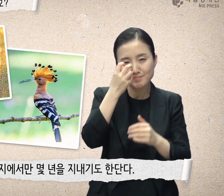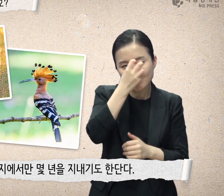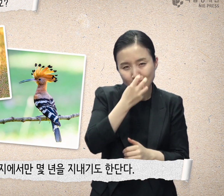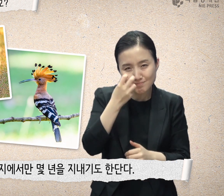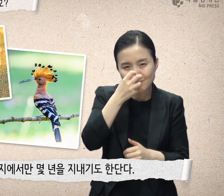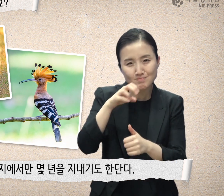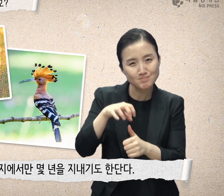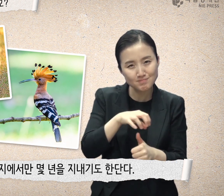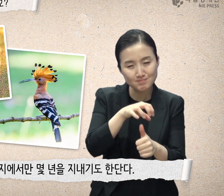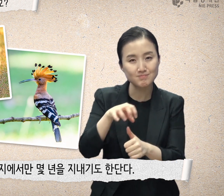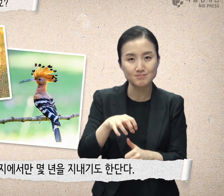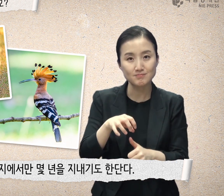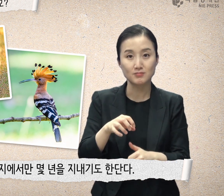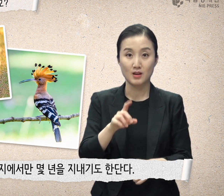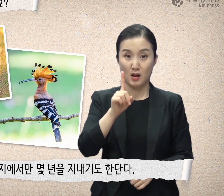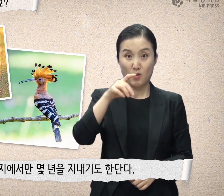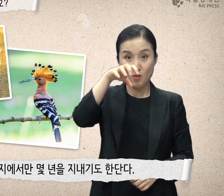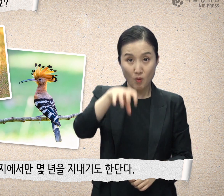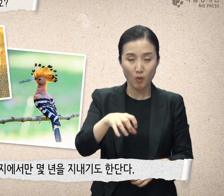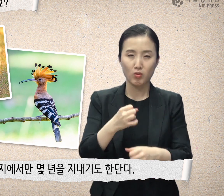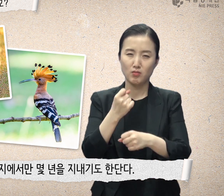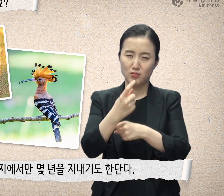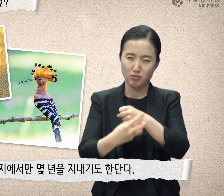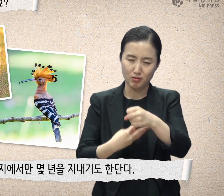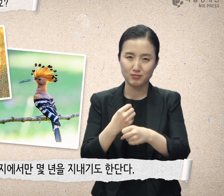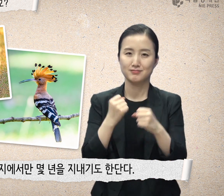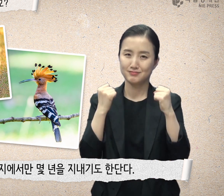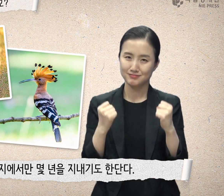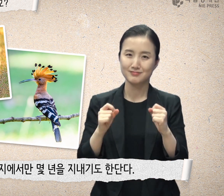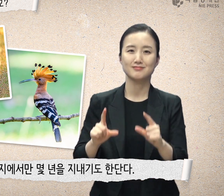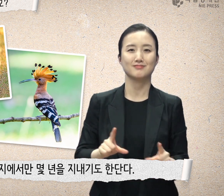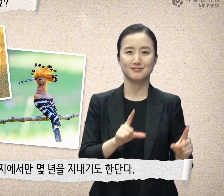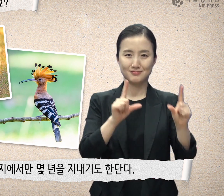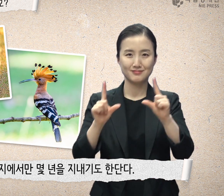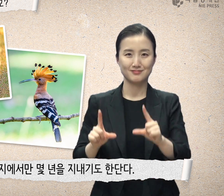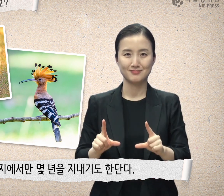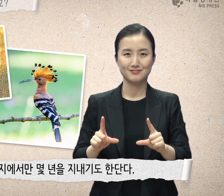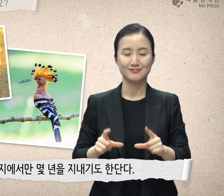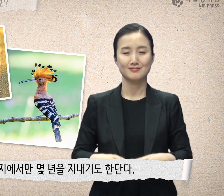한 둥지에서 만 몇 년을 지내기도 한단다